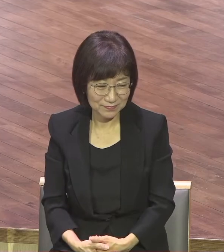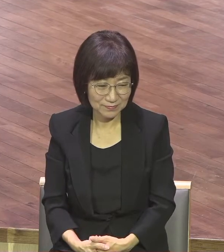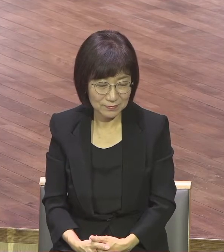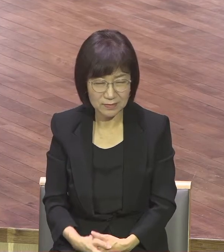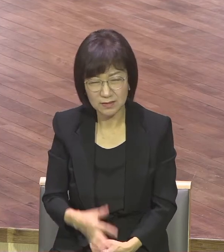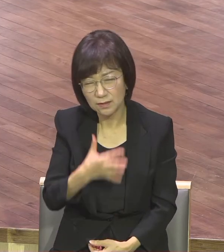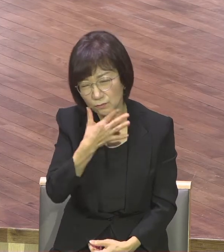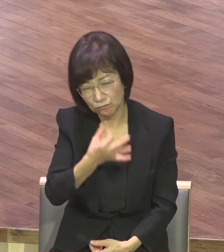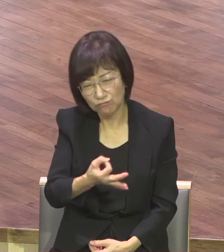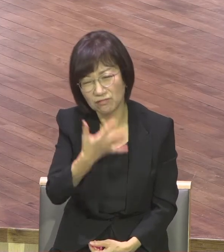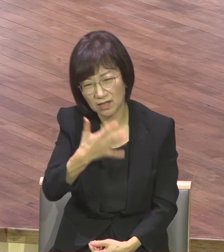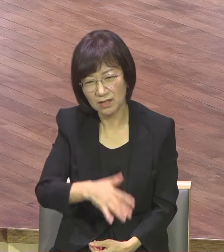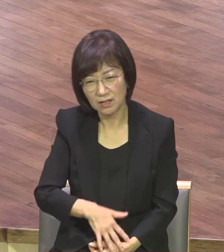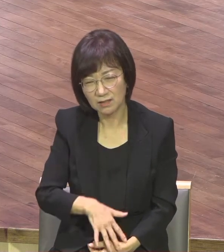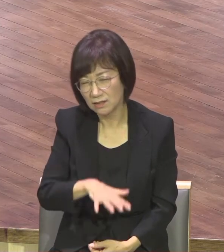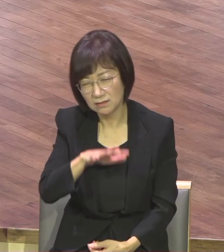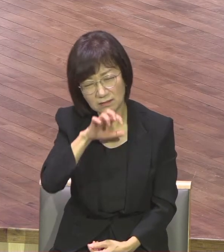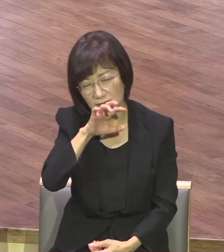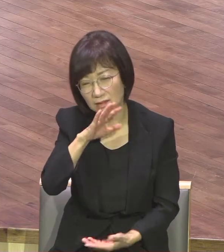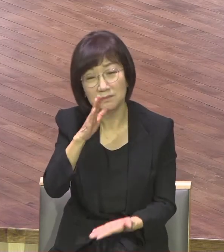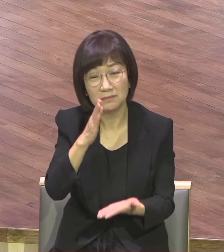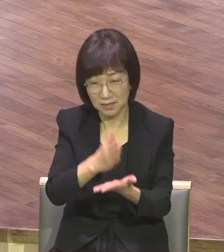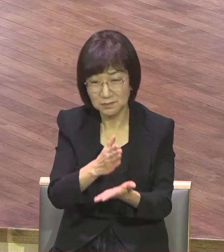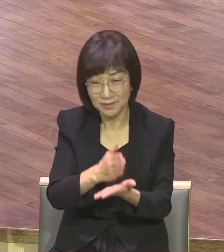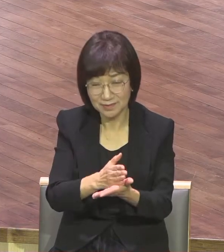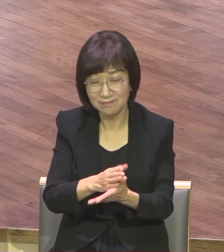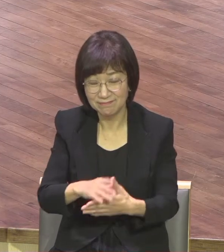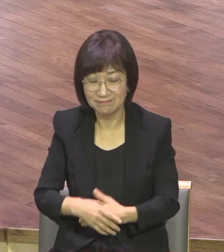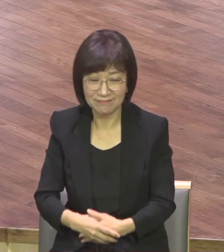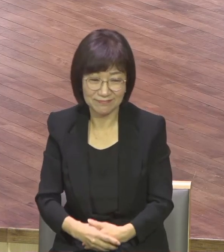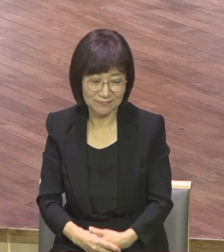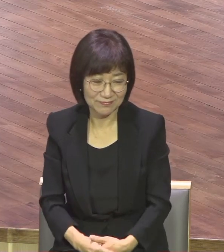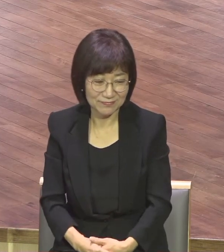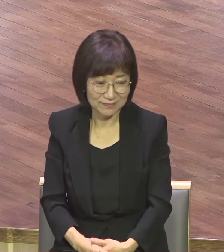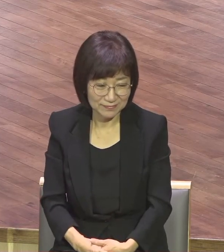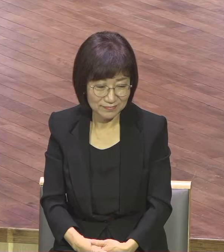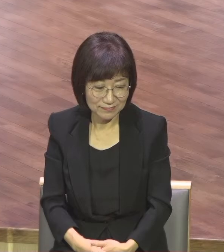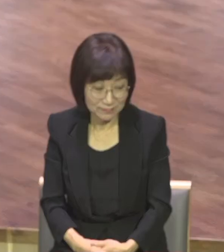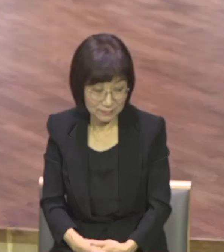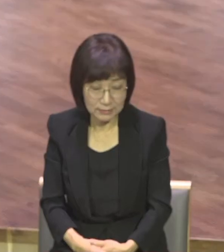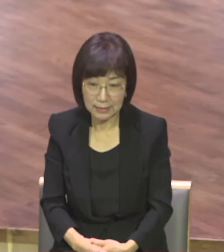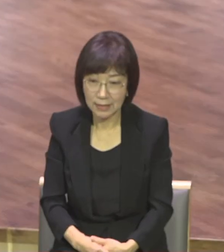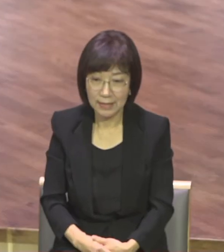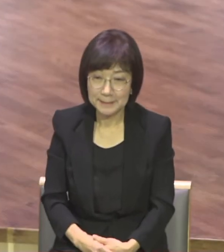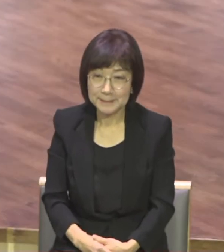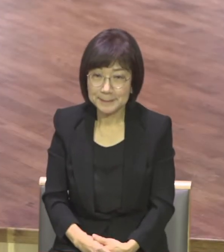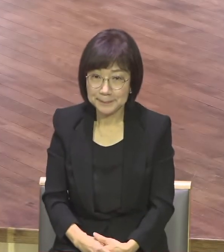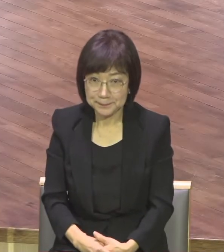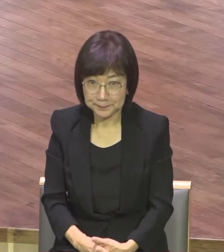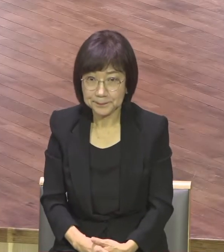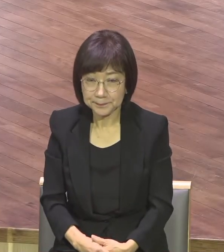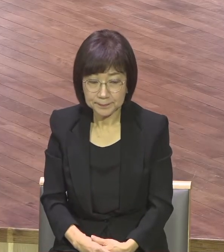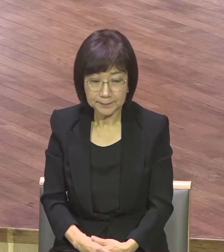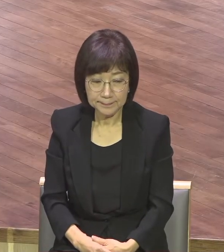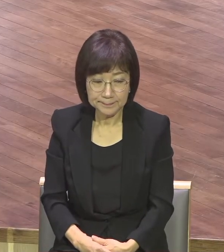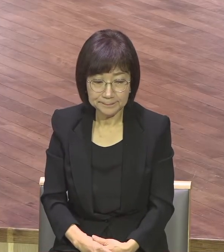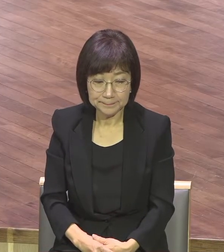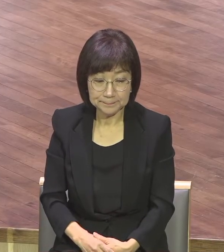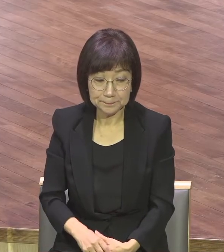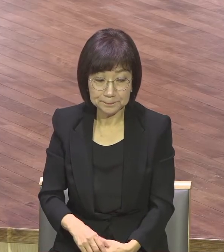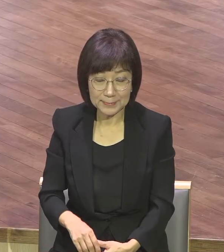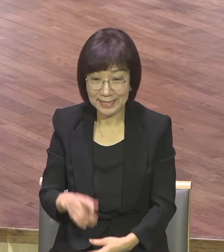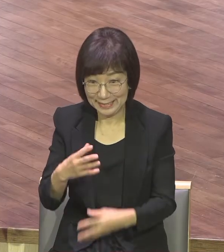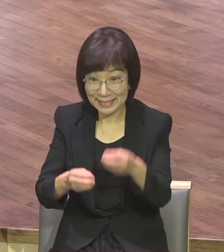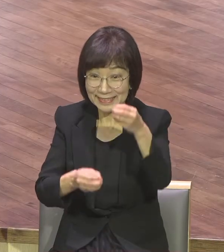불행하게 산다니까요. 구원 받는지는 모르겠지만은 여러분 속지 마시길 바랍니다. 이런